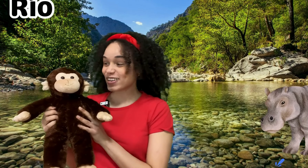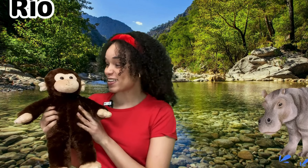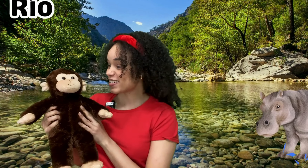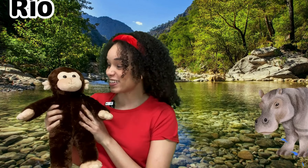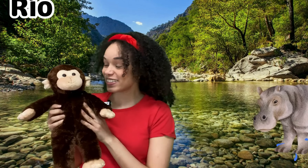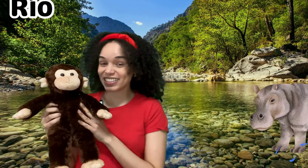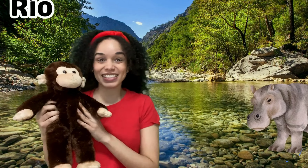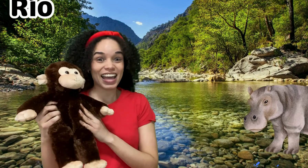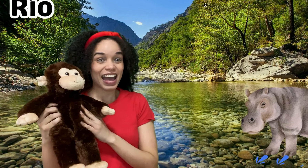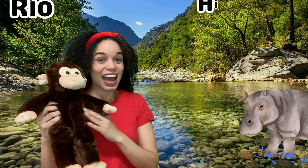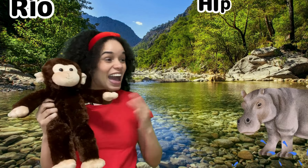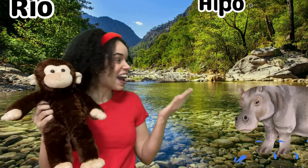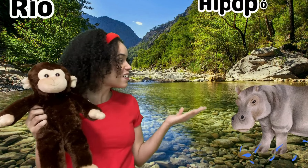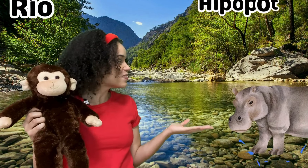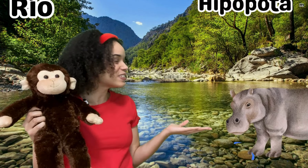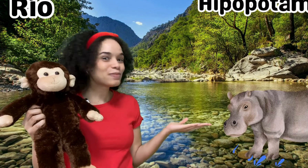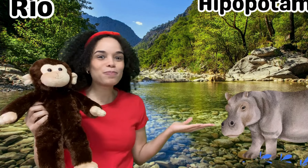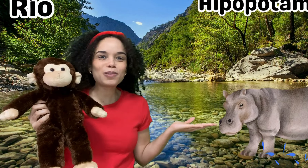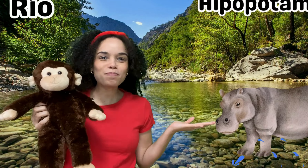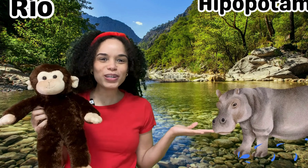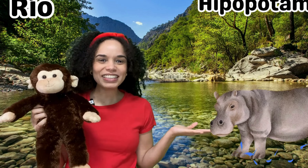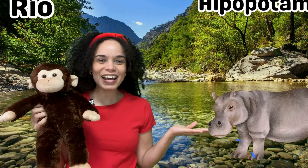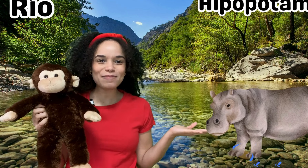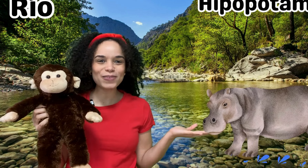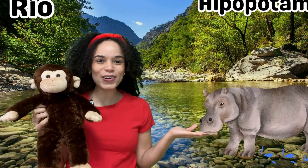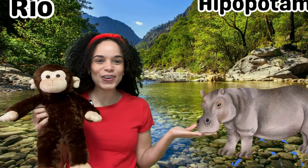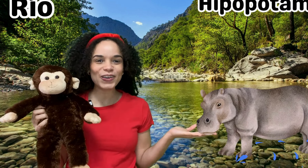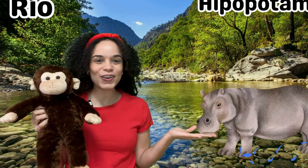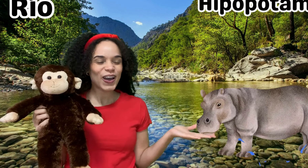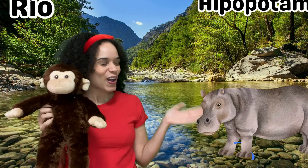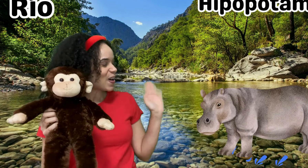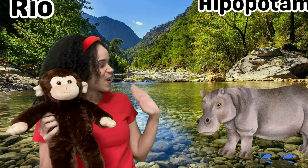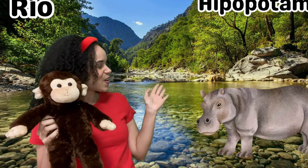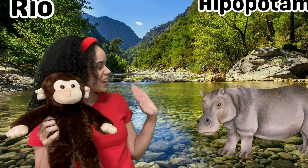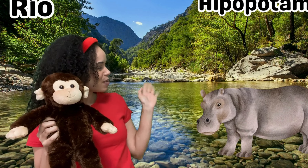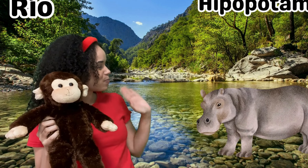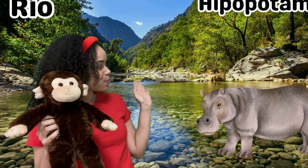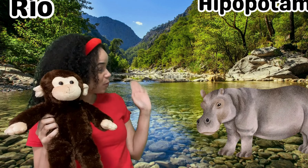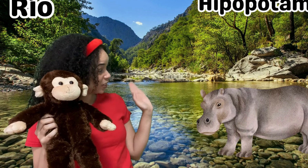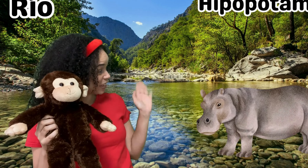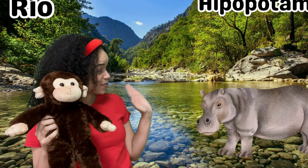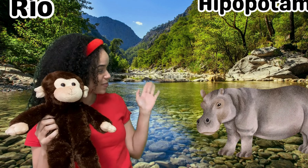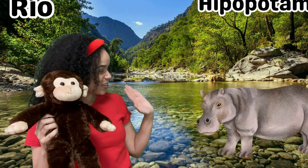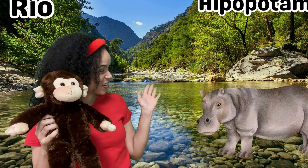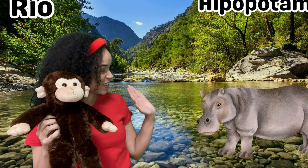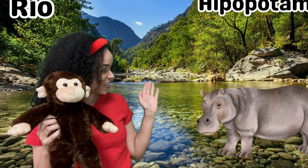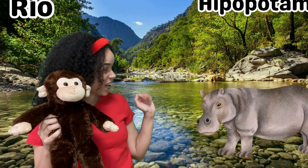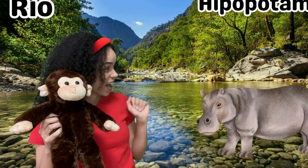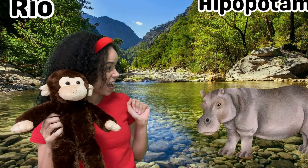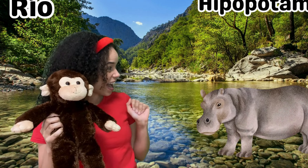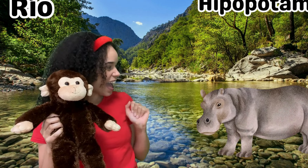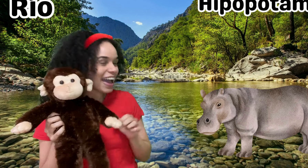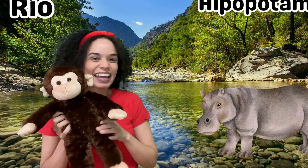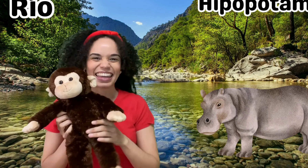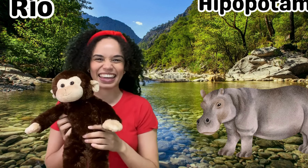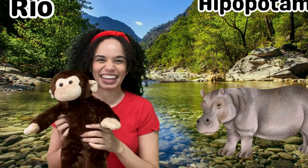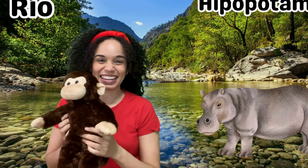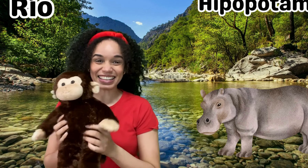encontramos a un hipopótamo Hola hipopótamo eres